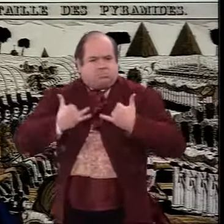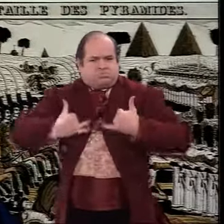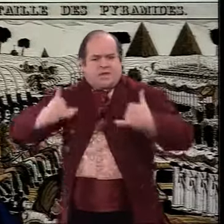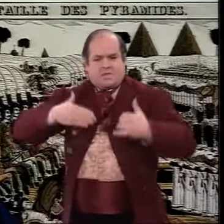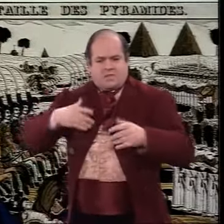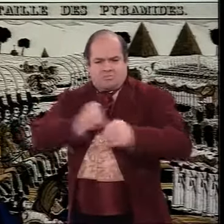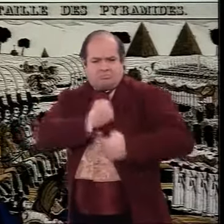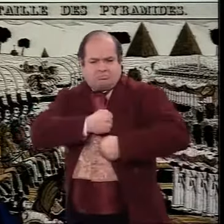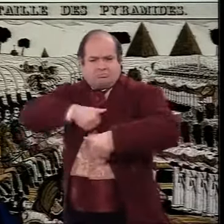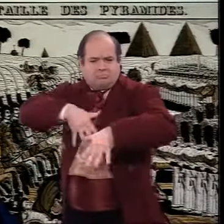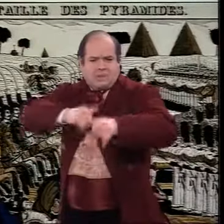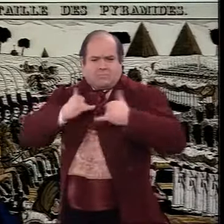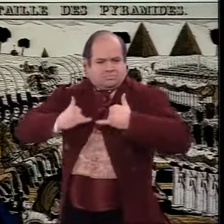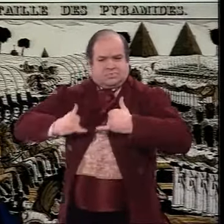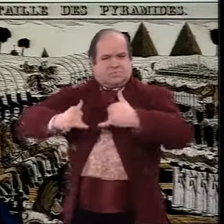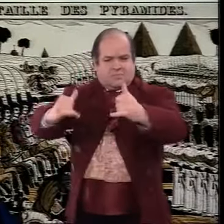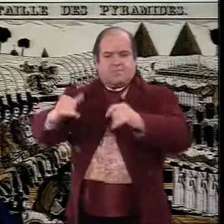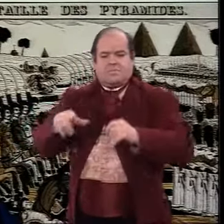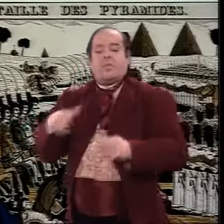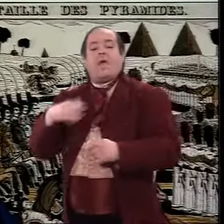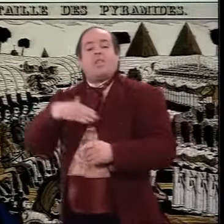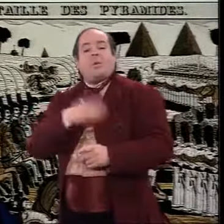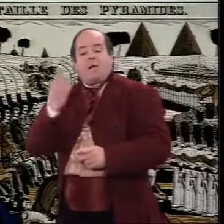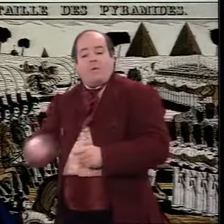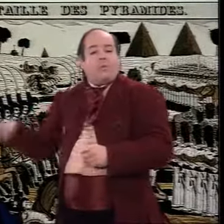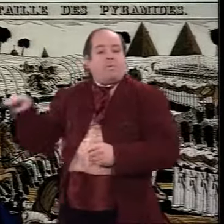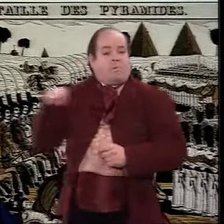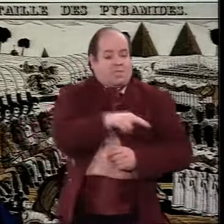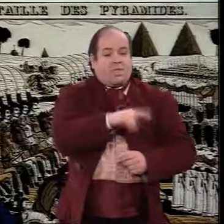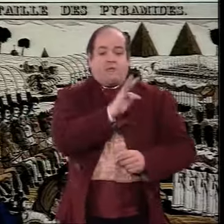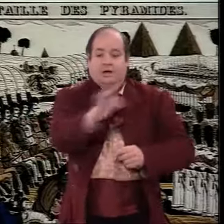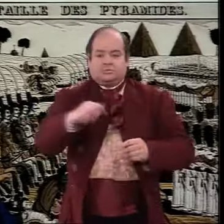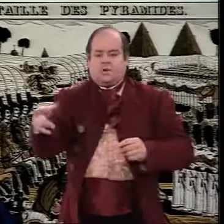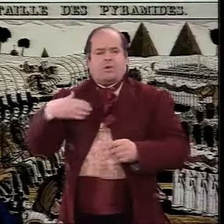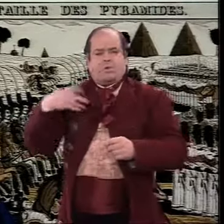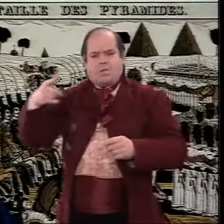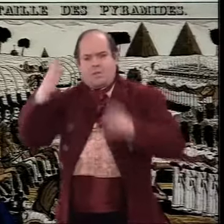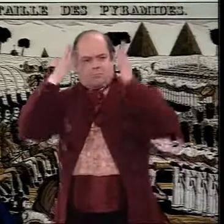Selon ses propres termes, Bonaparte chasse ces tas d'avocats qui se moquent de nous et qui sont incapables de gouverner la République.